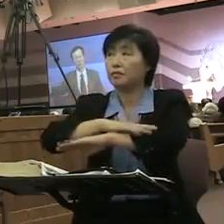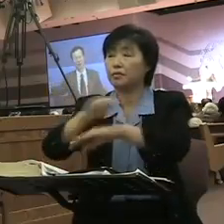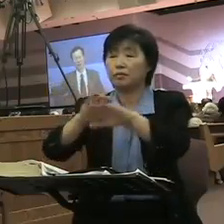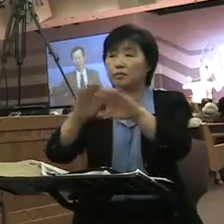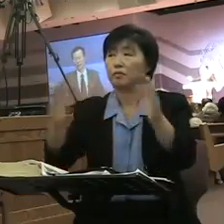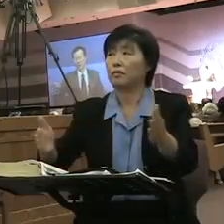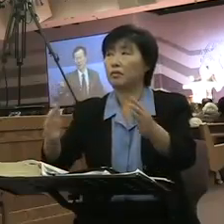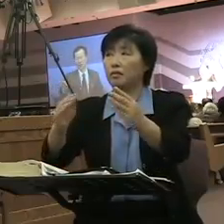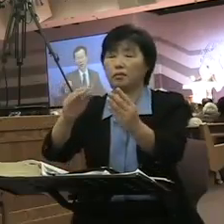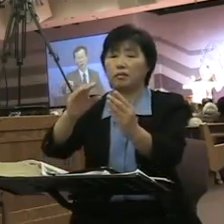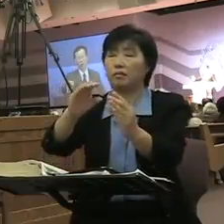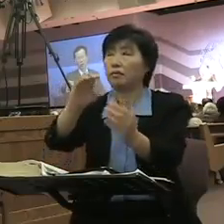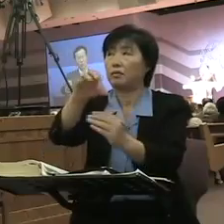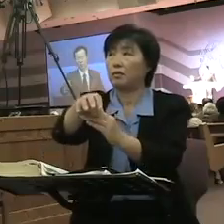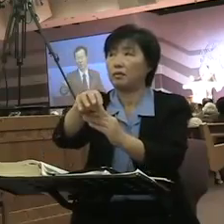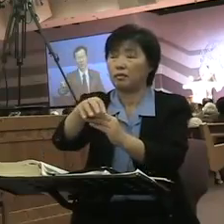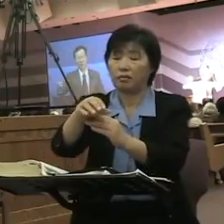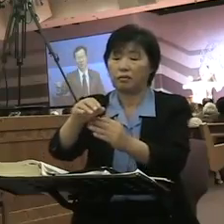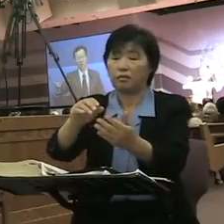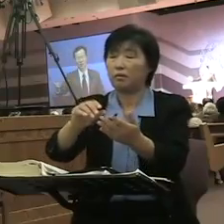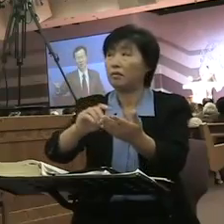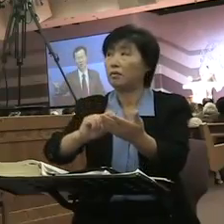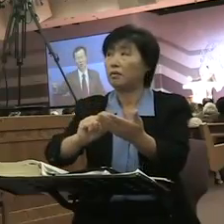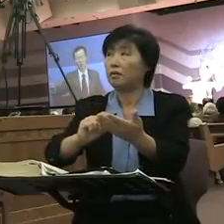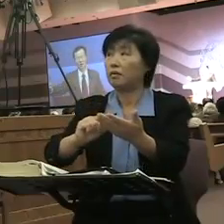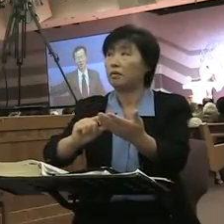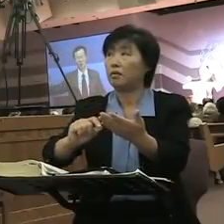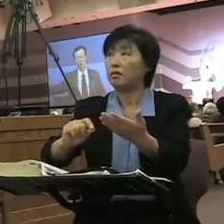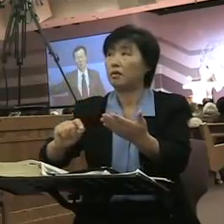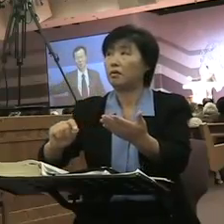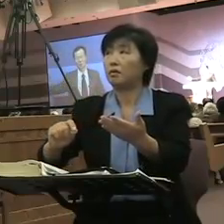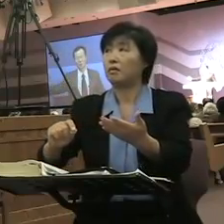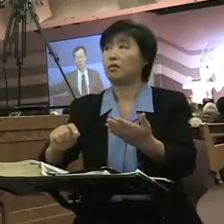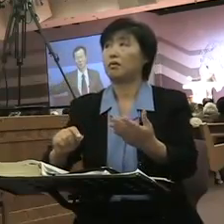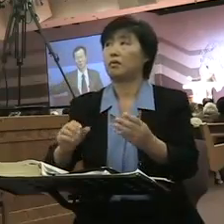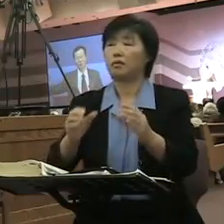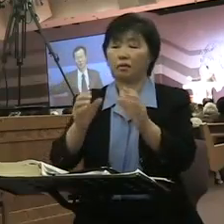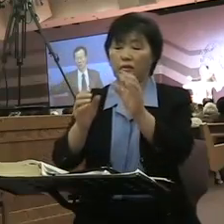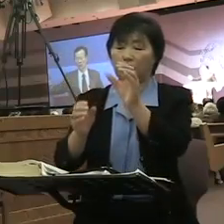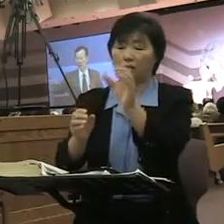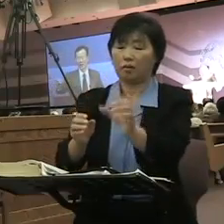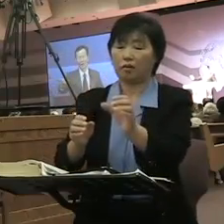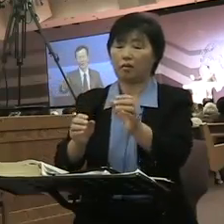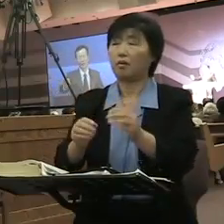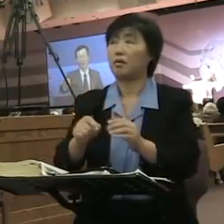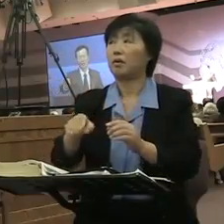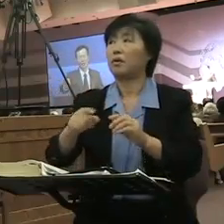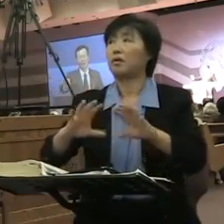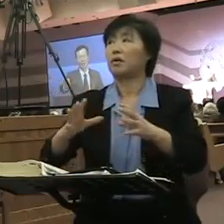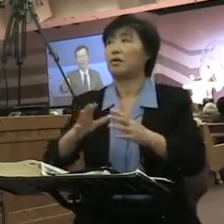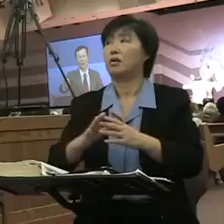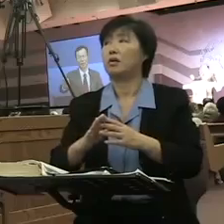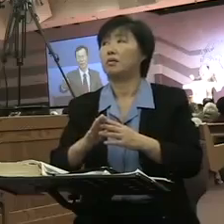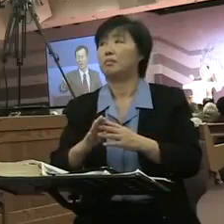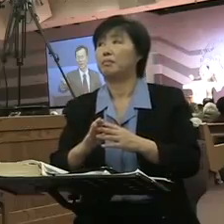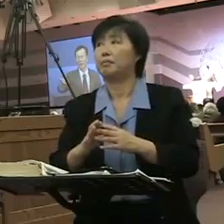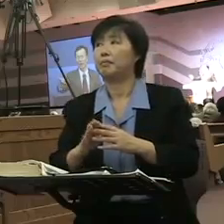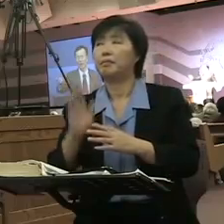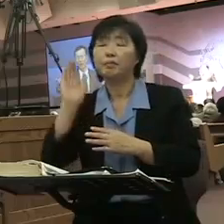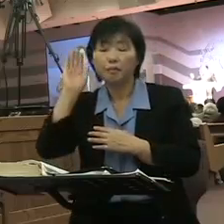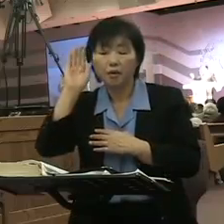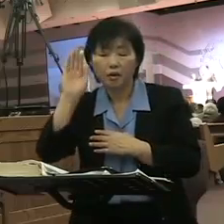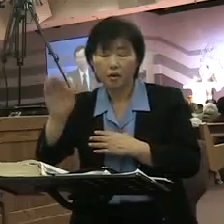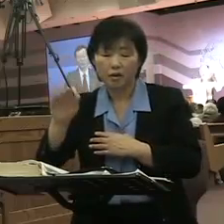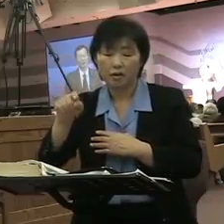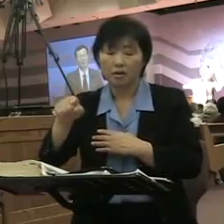글이 있습니다. The next president of the United States. 이 나라의